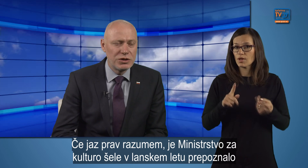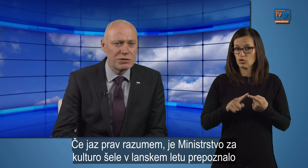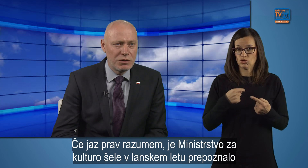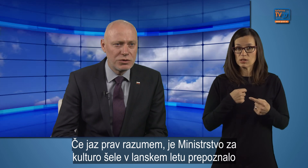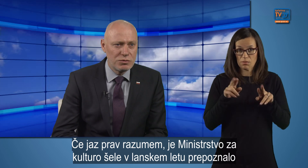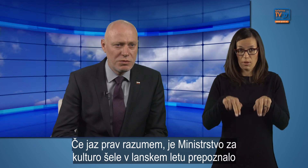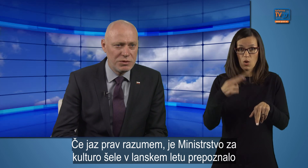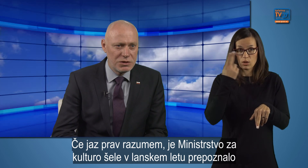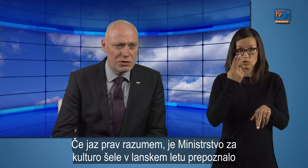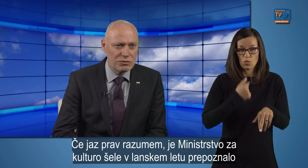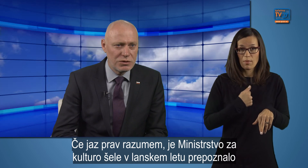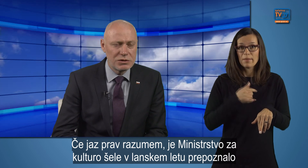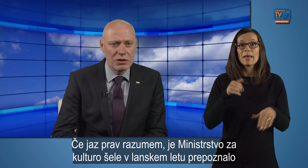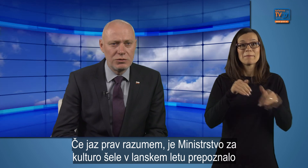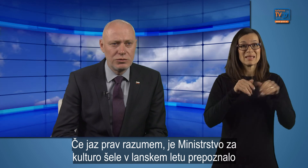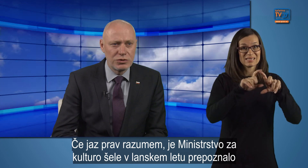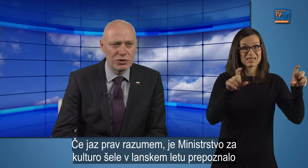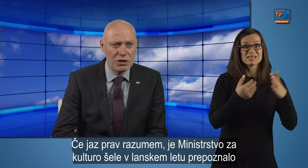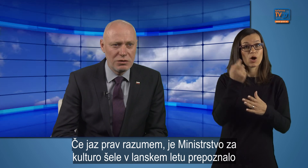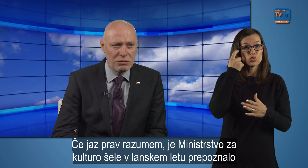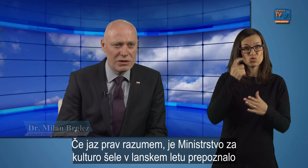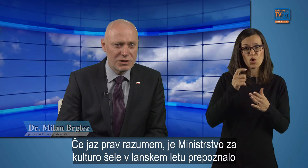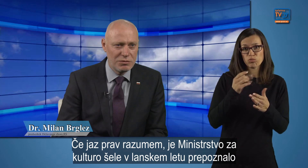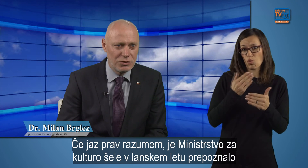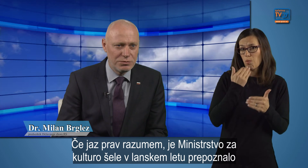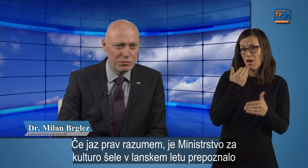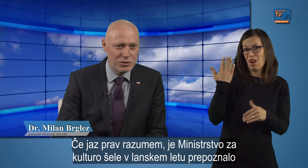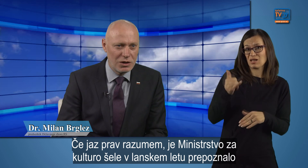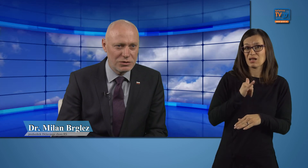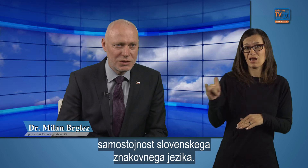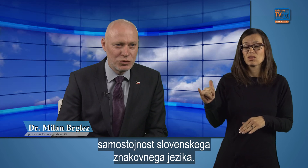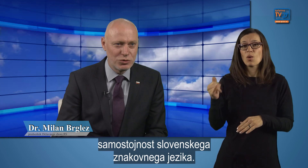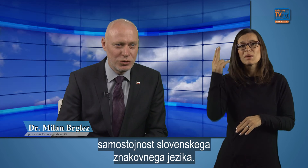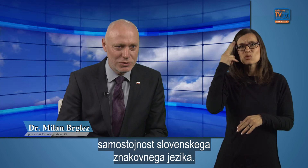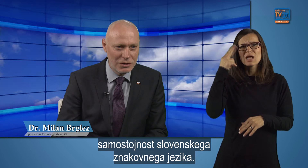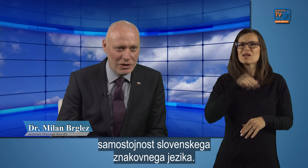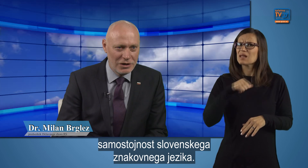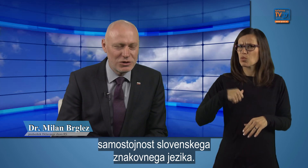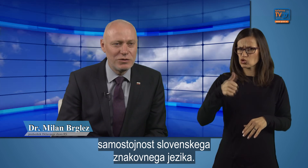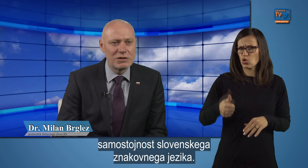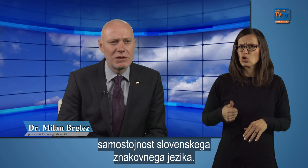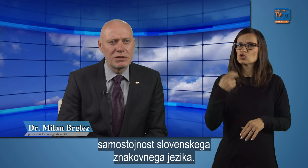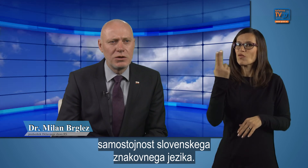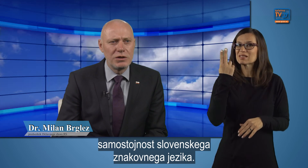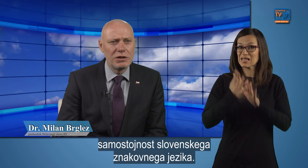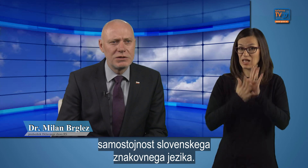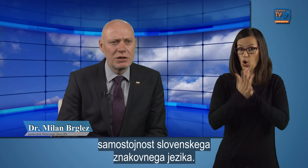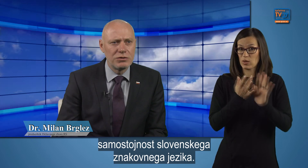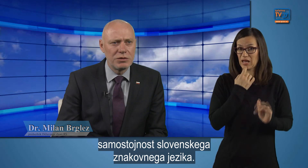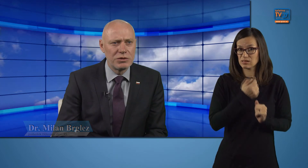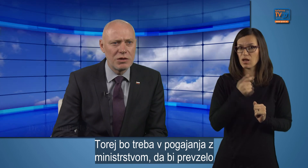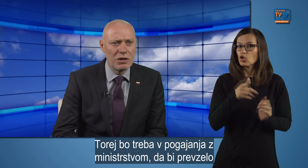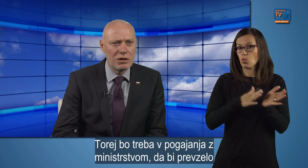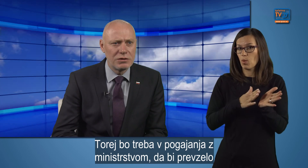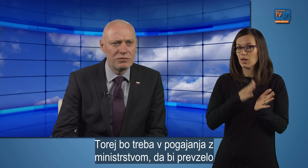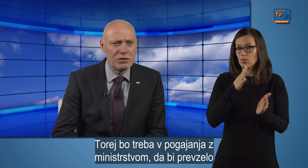In če jaz prav razumem, je Ministrstvo za kulturo šele v lanskem letu prepoznalo samostojnost slovenskega znakovnega jezika, torej